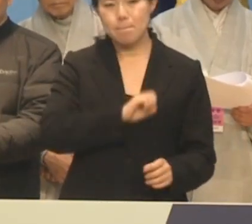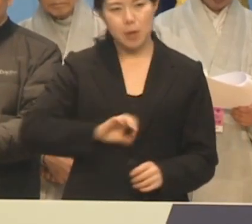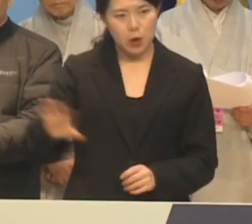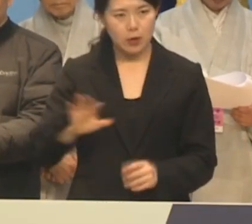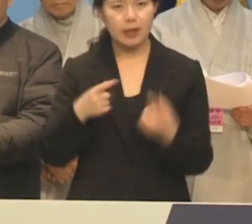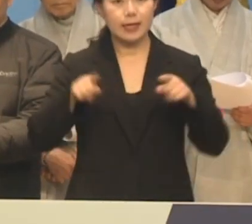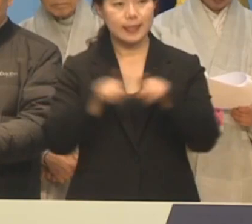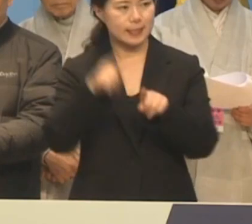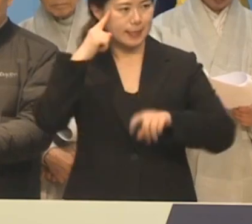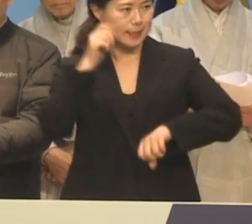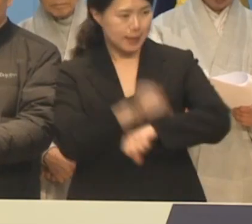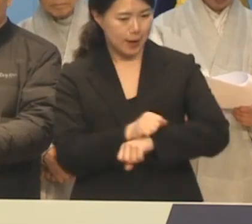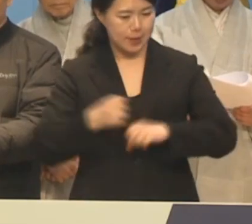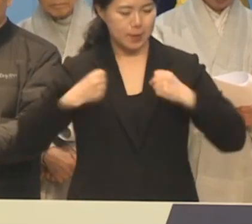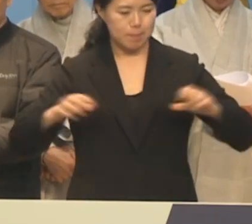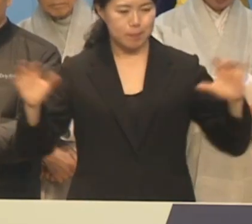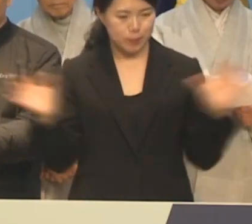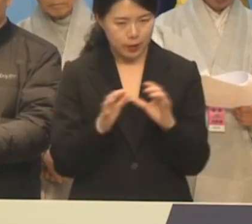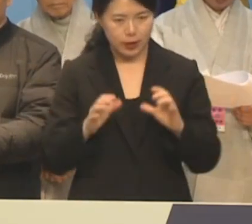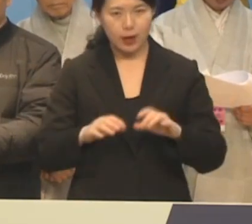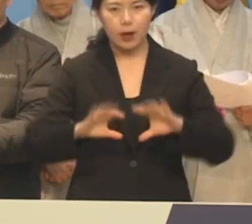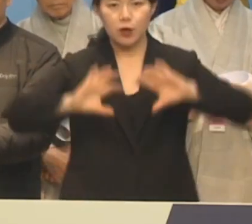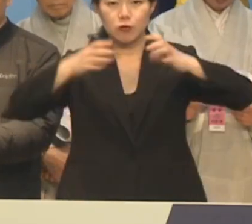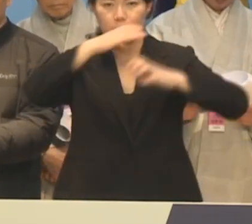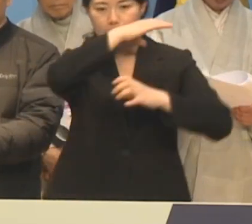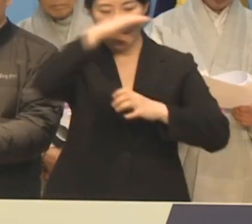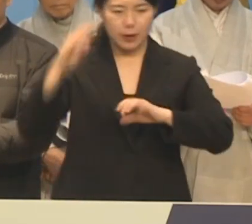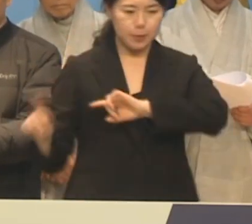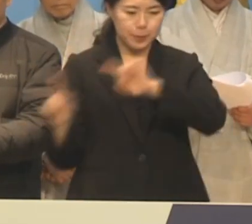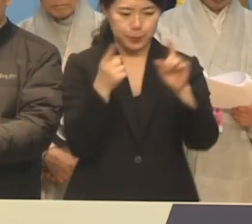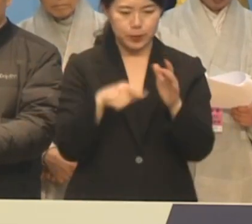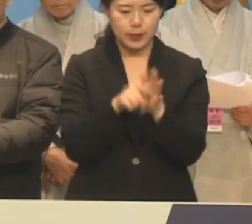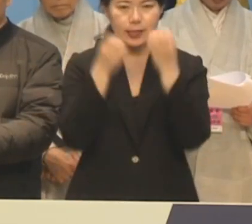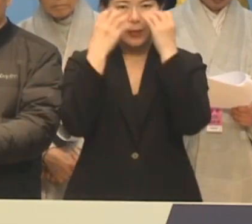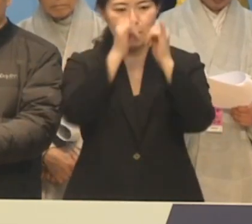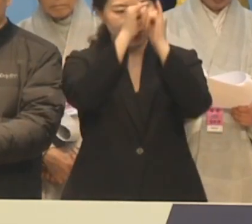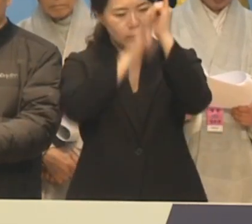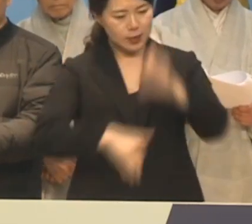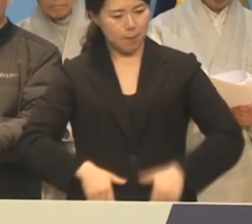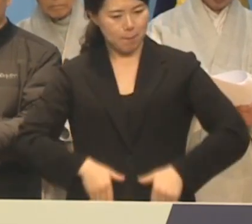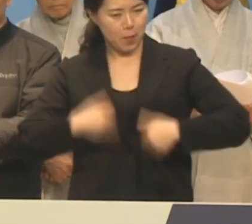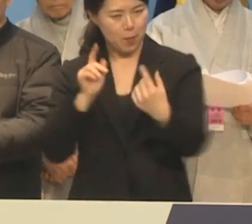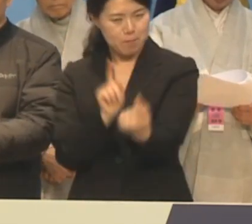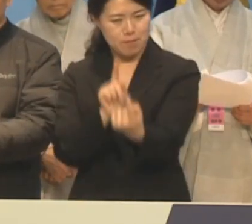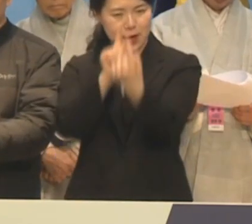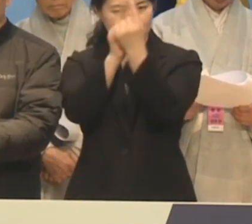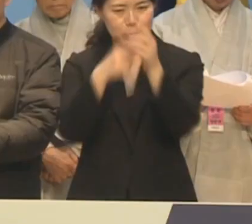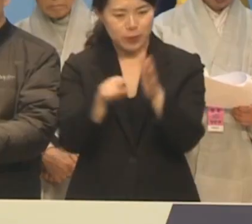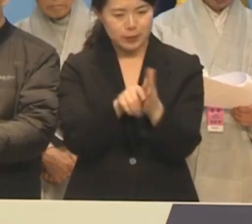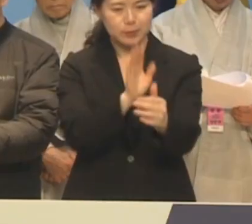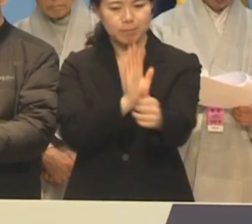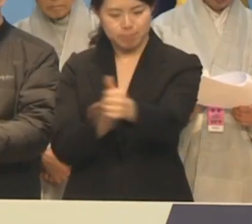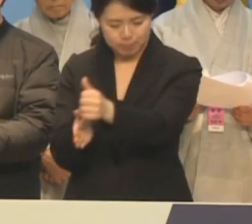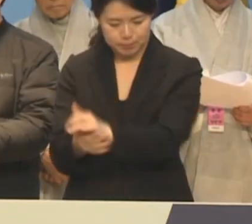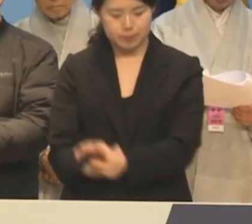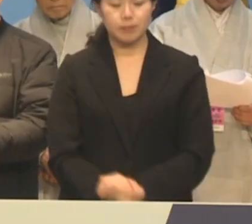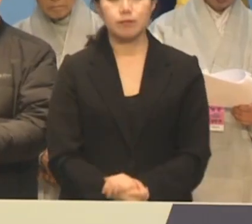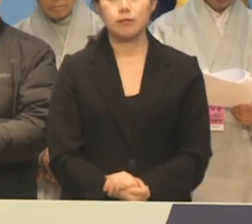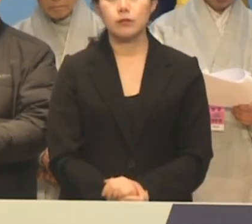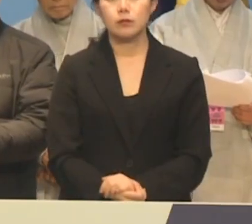힘을 모아 속히 헌정 질서가 회복되는 새로운 역사의 봄을 맞이하자고 간절히 호소합니다.